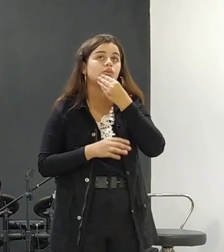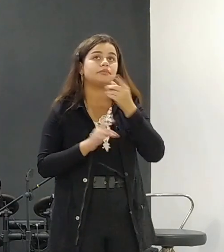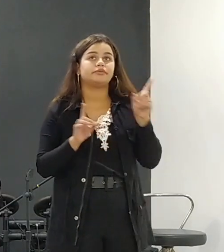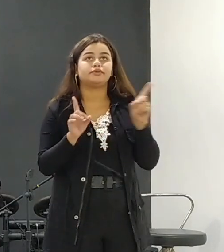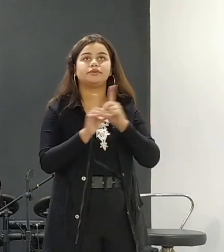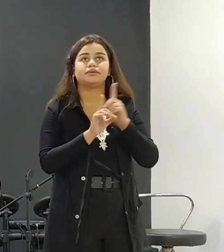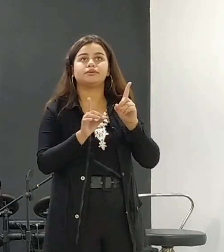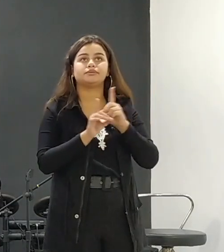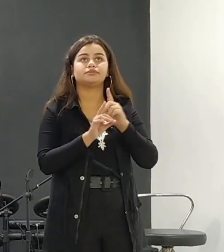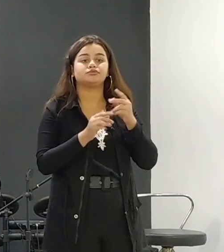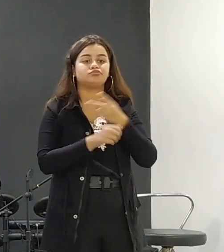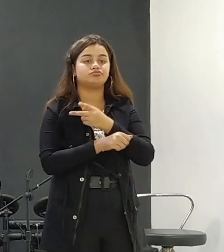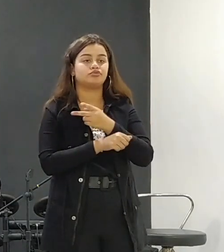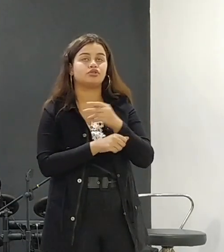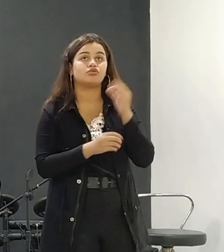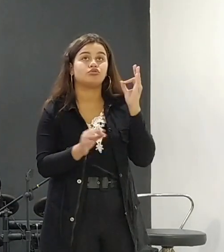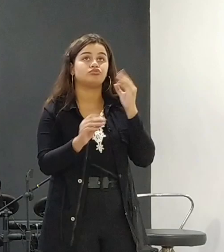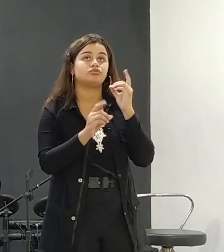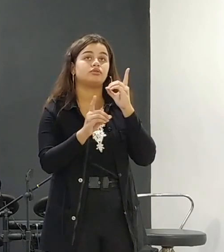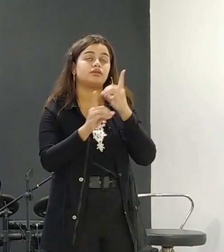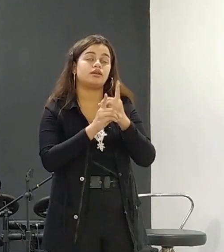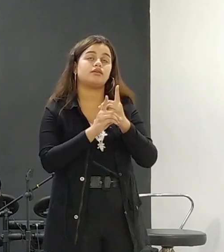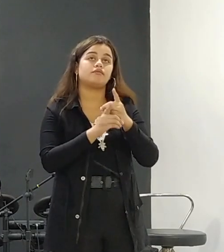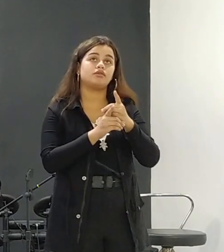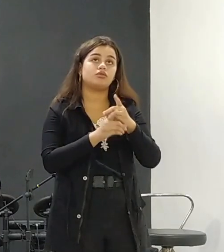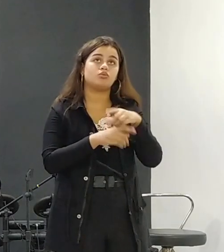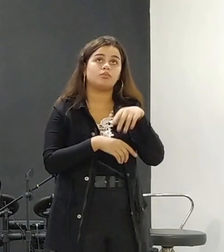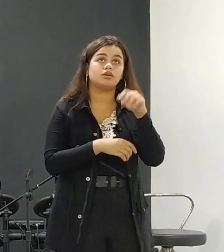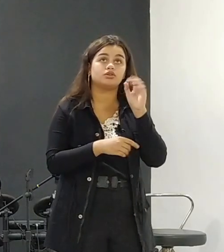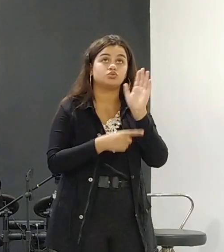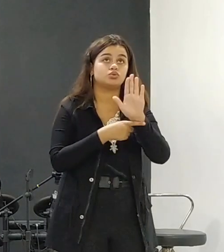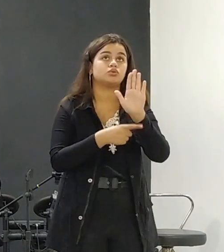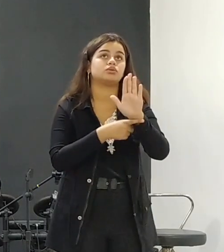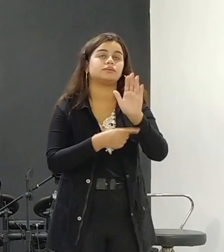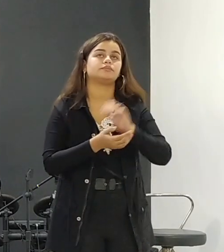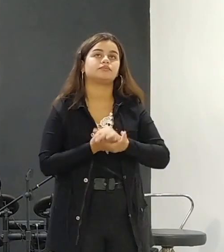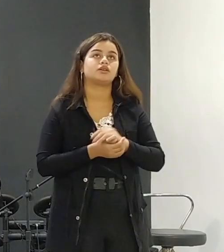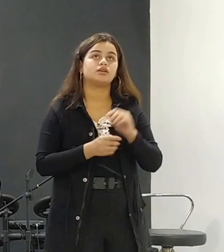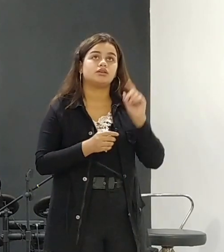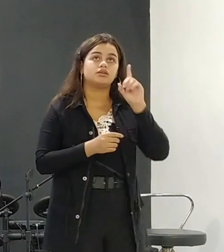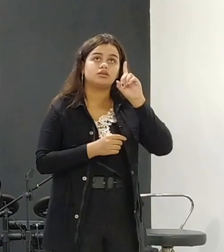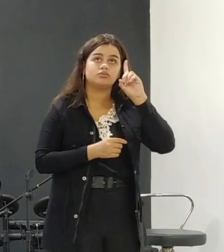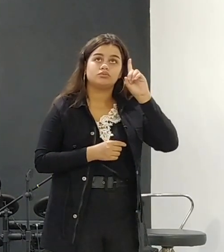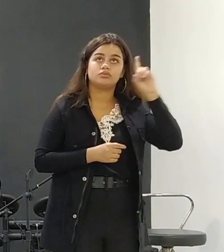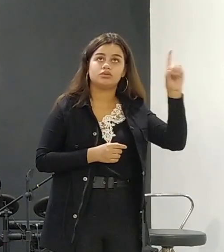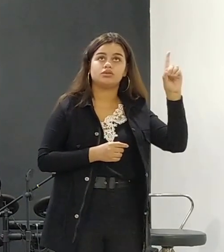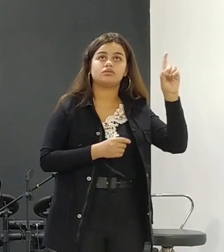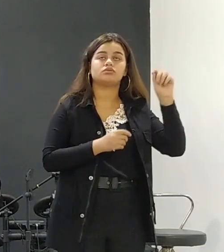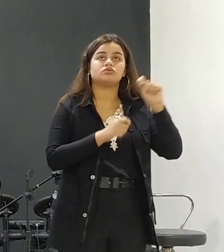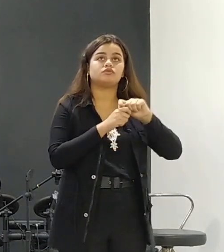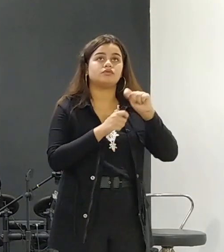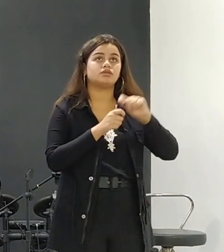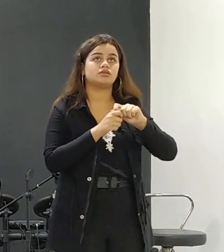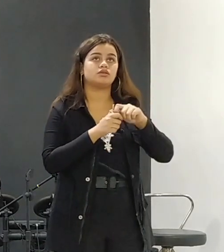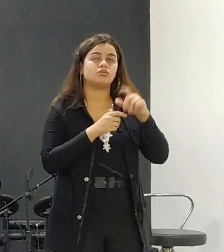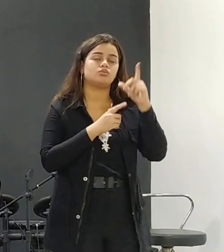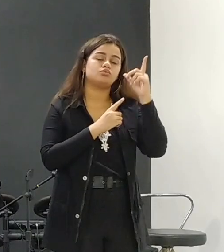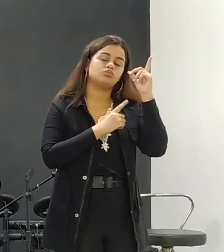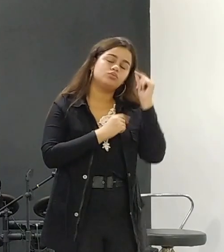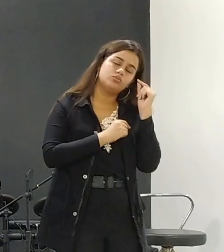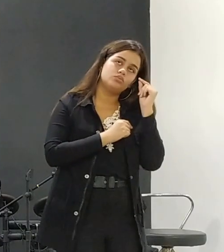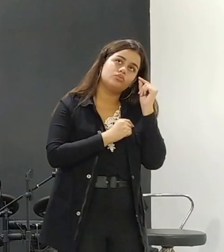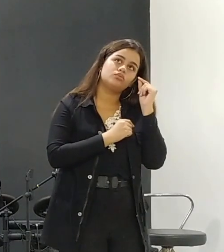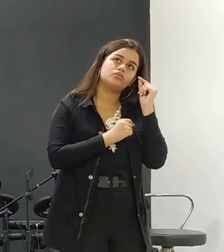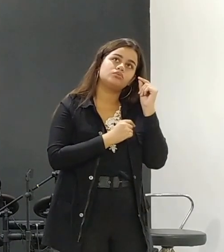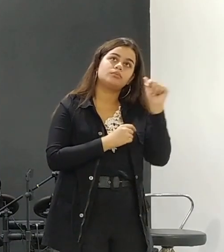não se achava um ajudador idôneo. Então o Senhor Deus fez cair um sono pesado